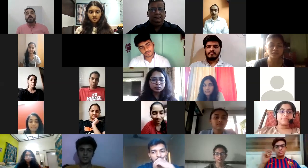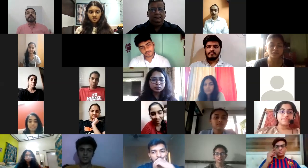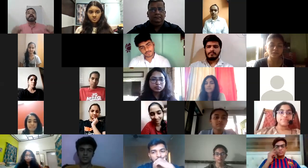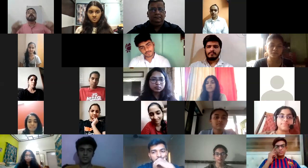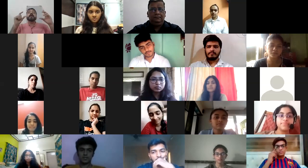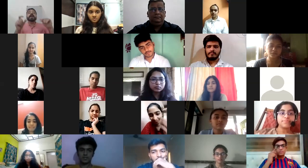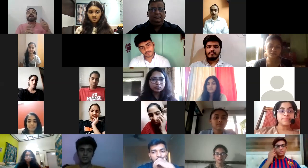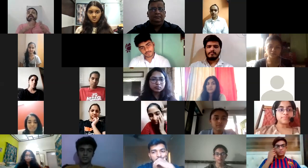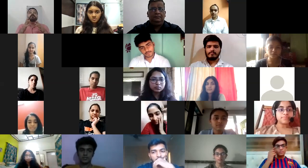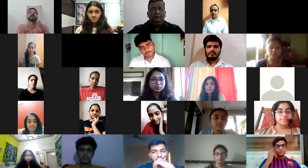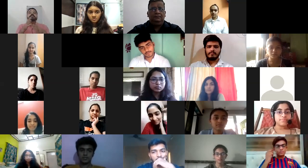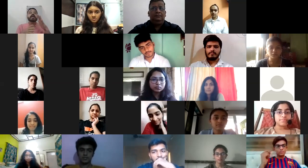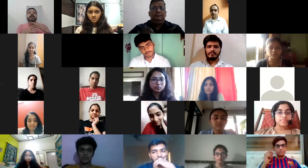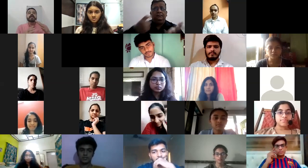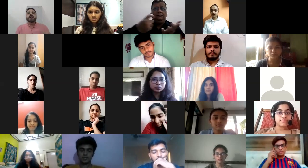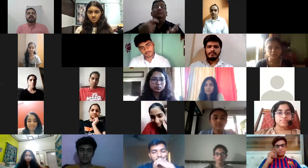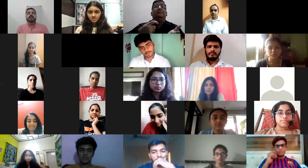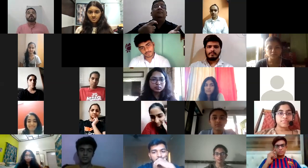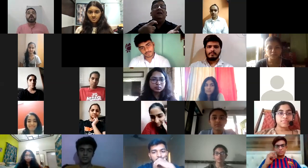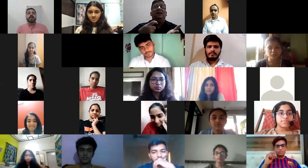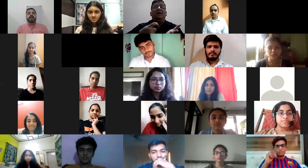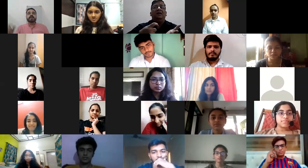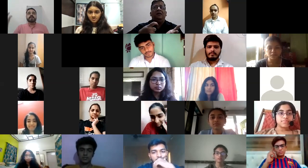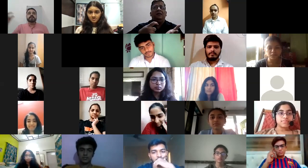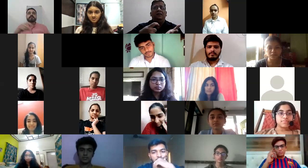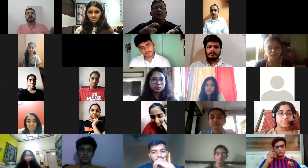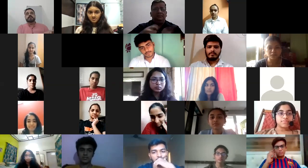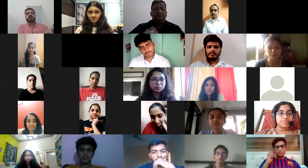quarantine. Quarantine के लिए what is the sign? Quarantine.